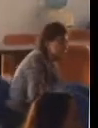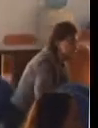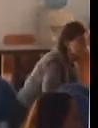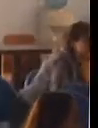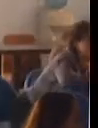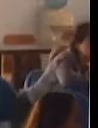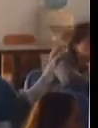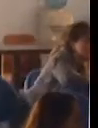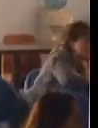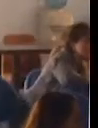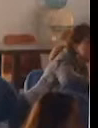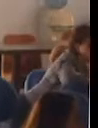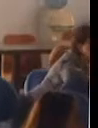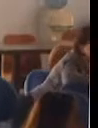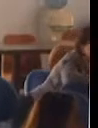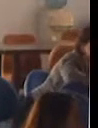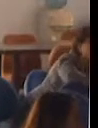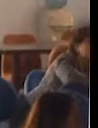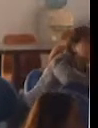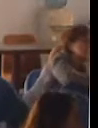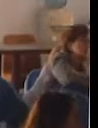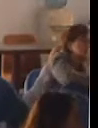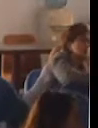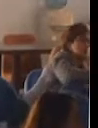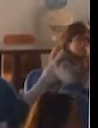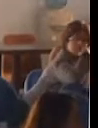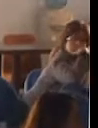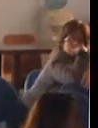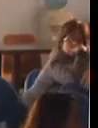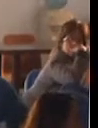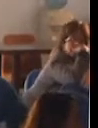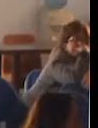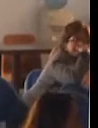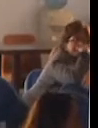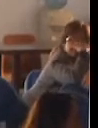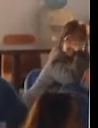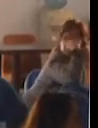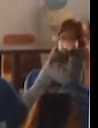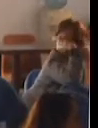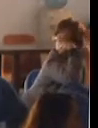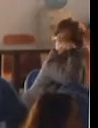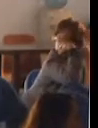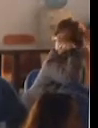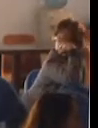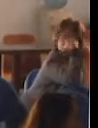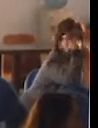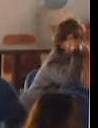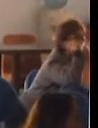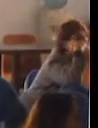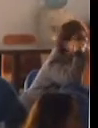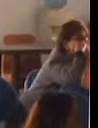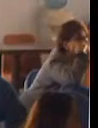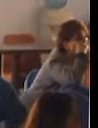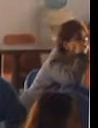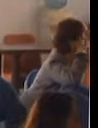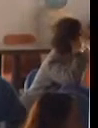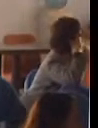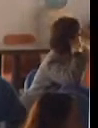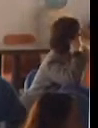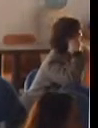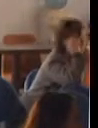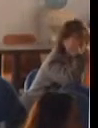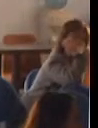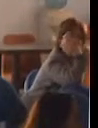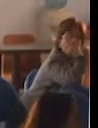resolver totalmente tu inquietud, que hace parte de nuestras inquietudes. O sea, me alegra que la compartas,